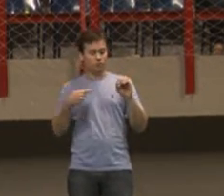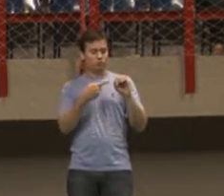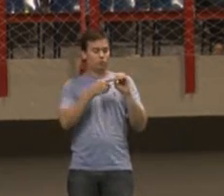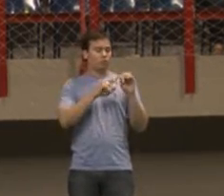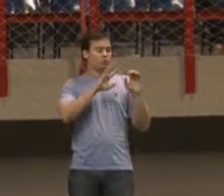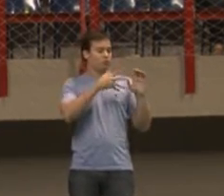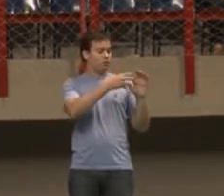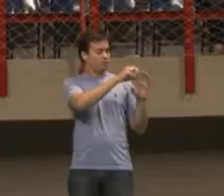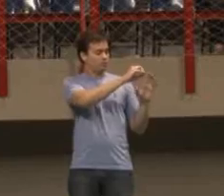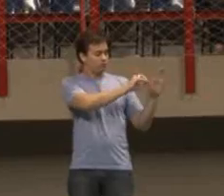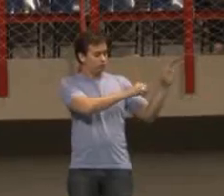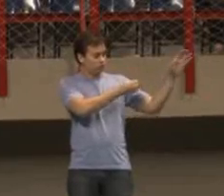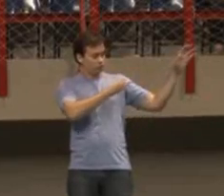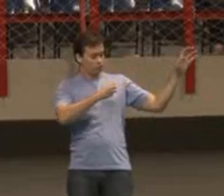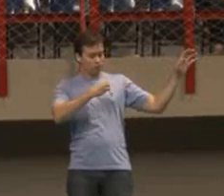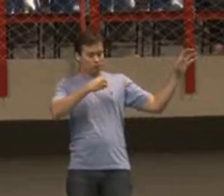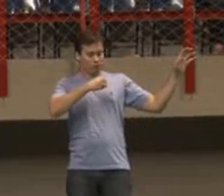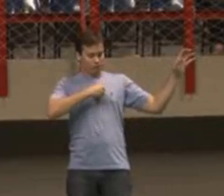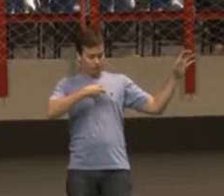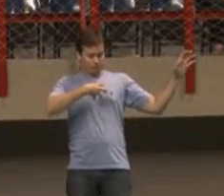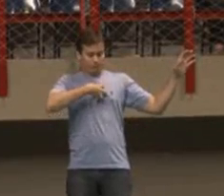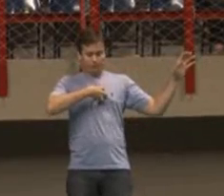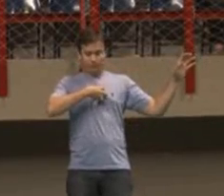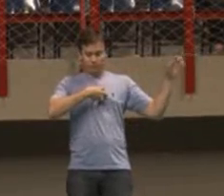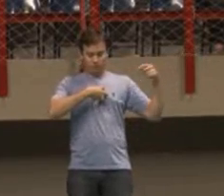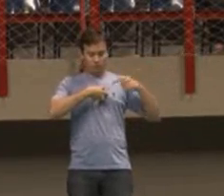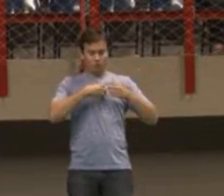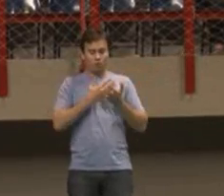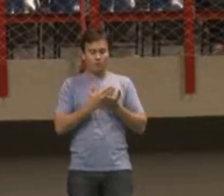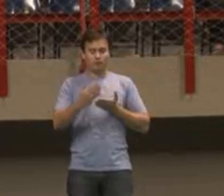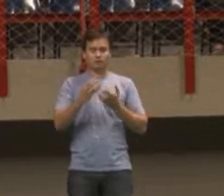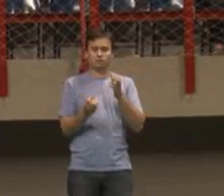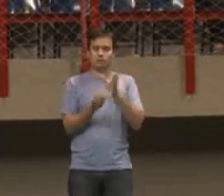implanta-se no útero, imediatamente começa a produção de quê?